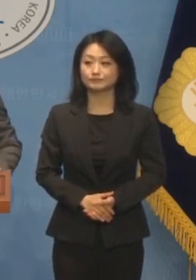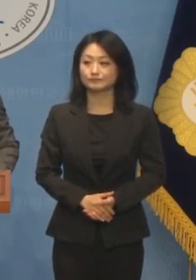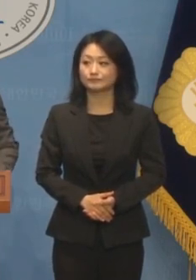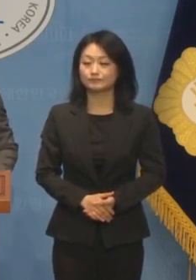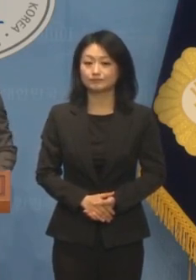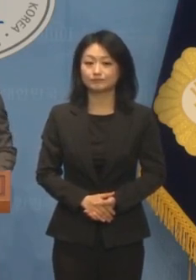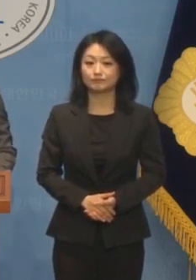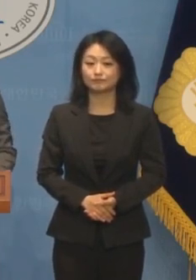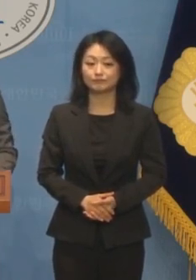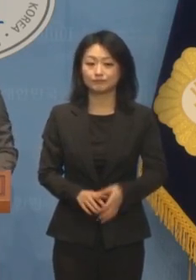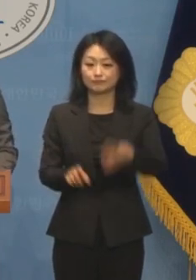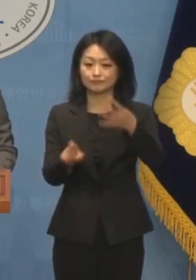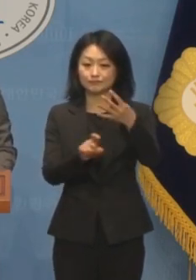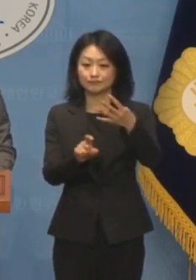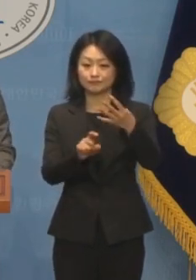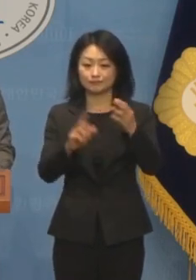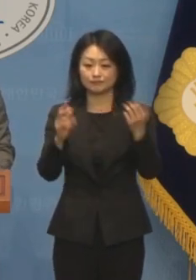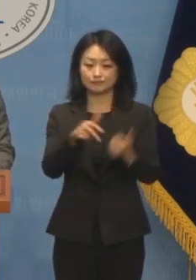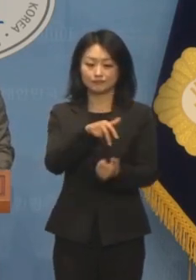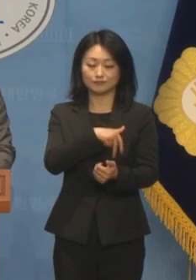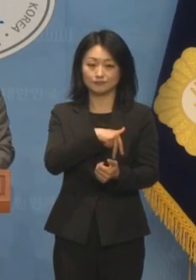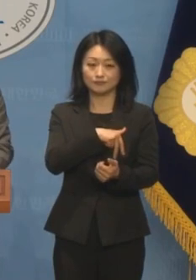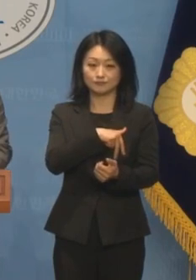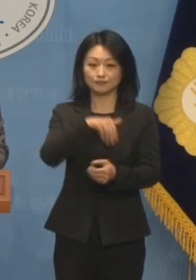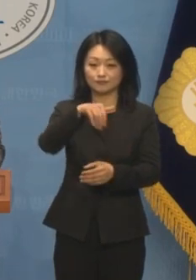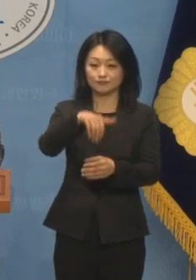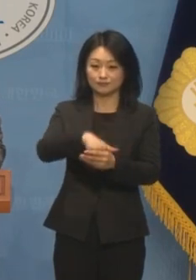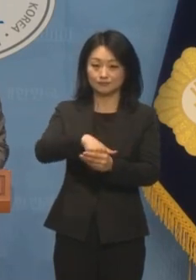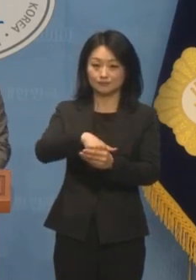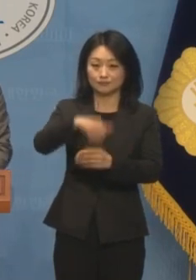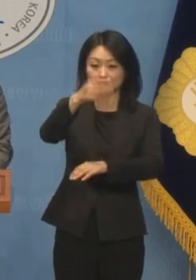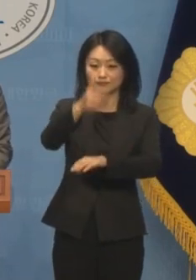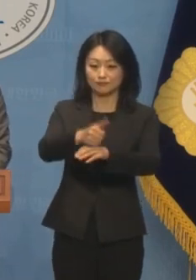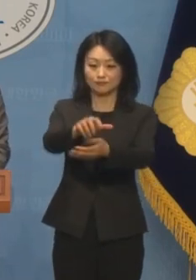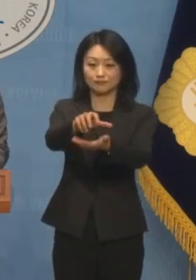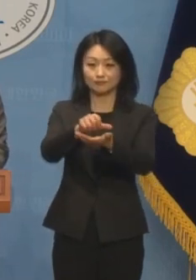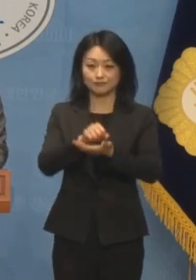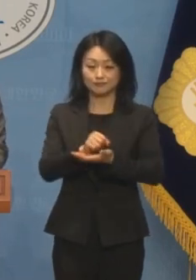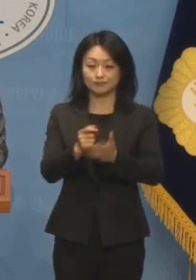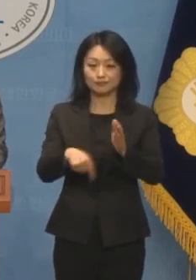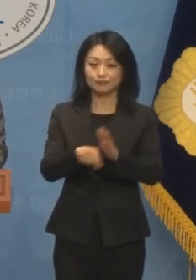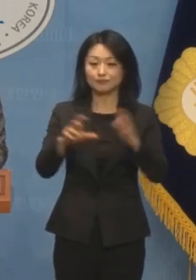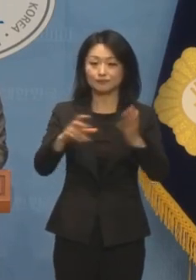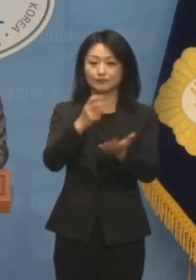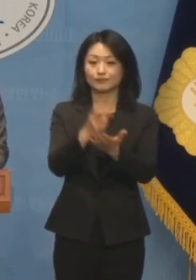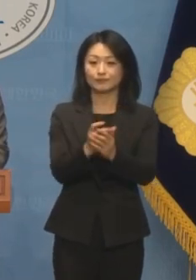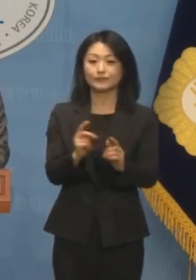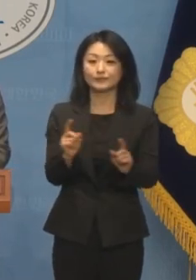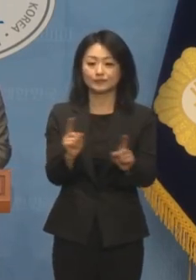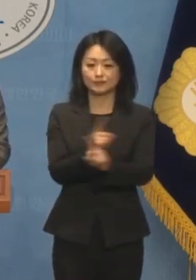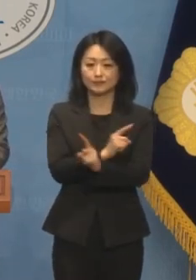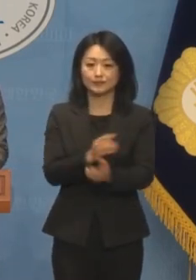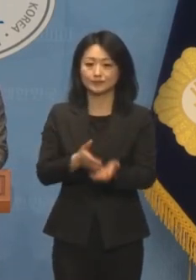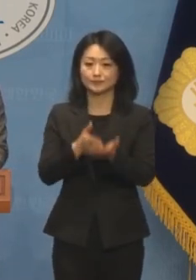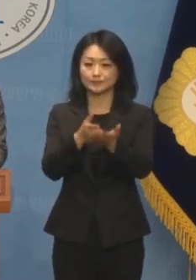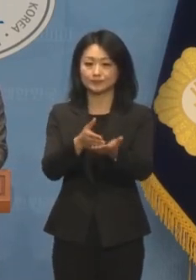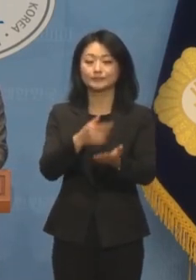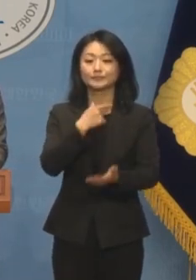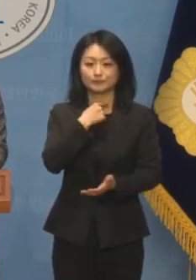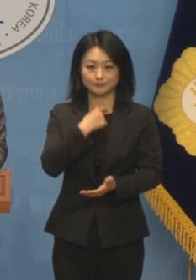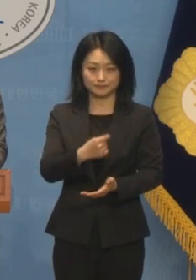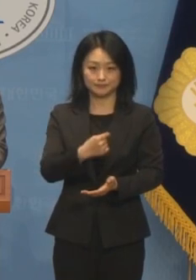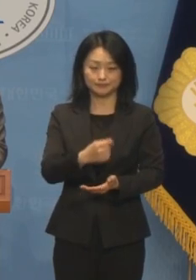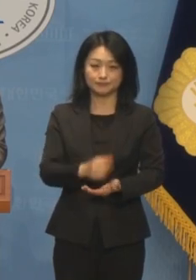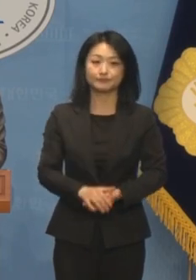4.10 총선 민의를 수렴하기 위한 원포인트 개헌을 제안하기 위해서